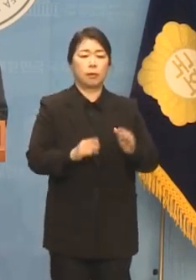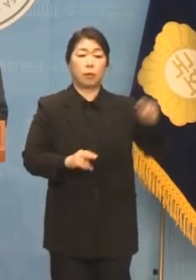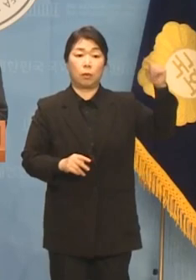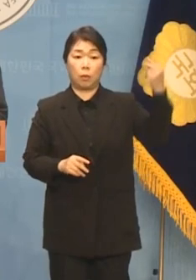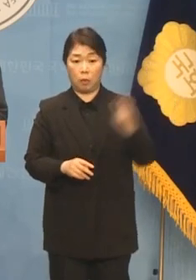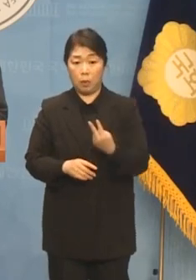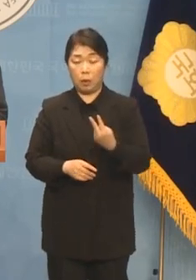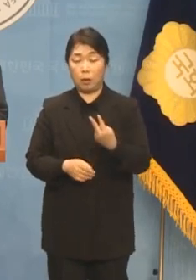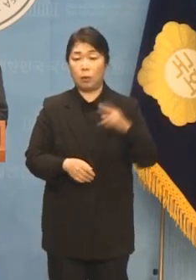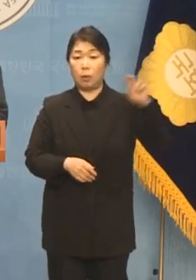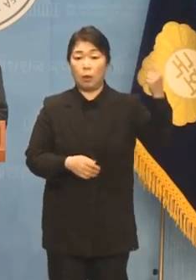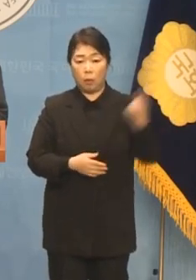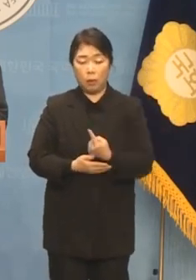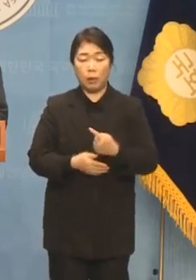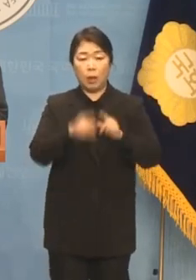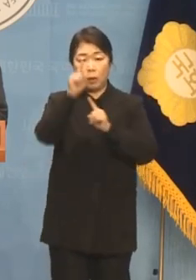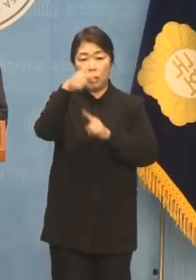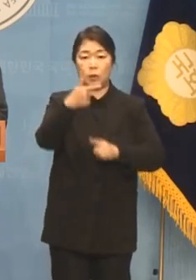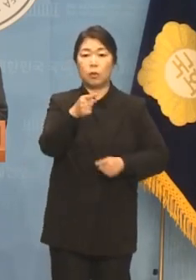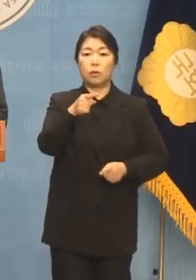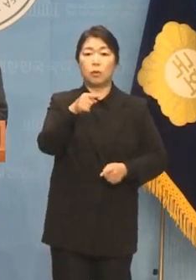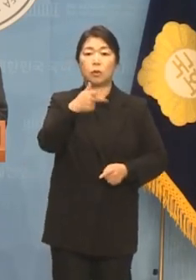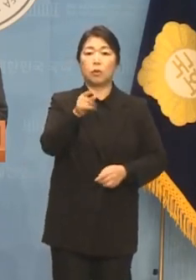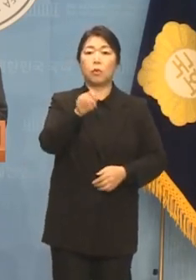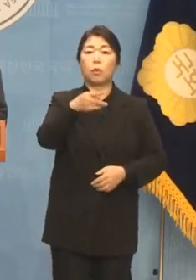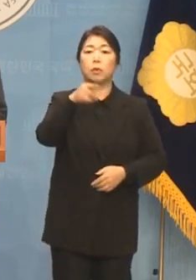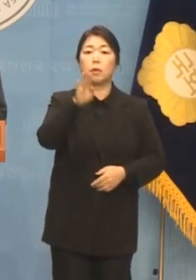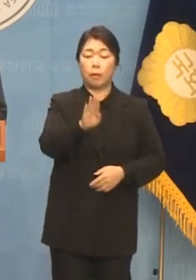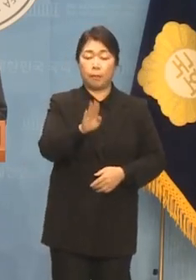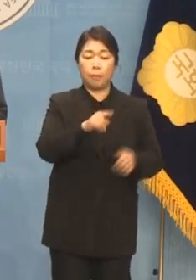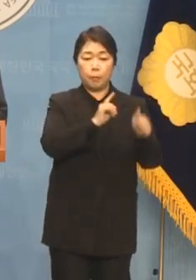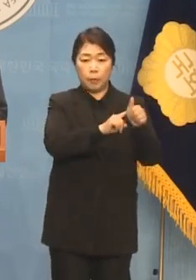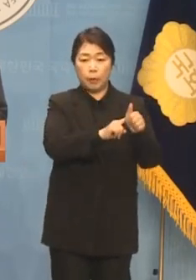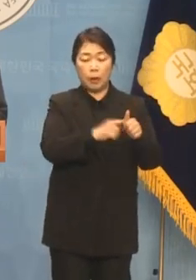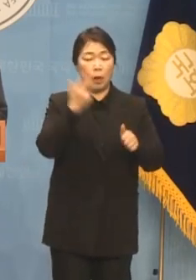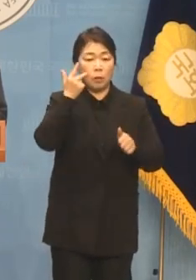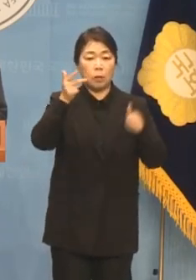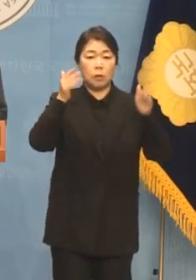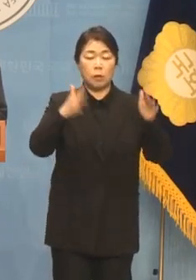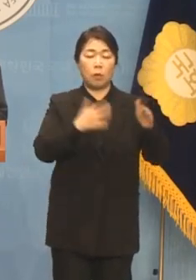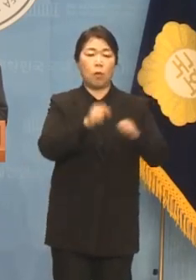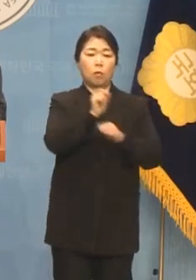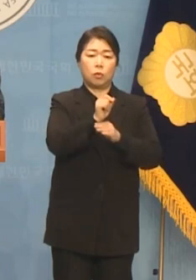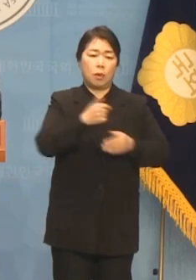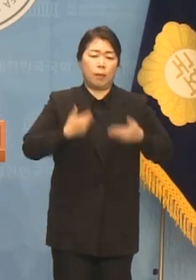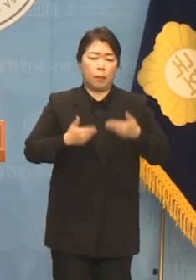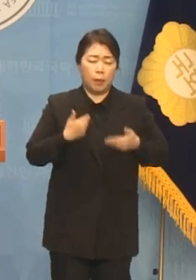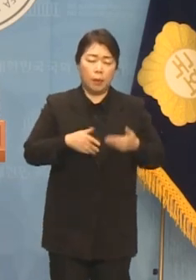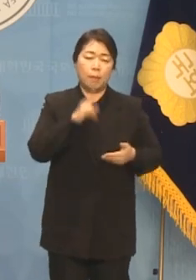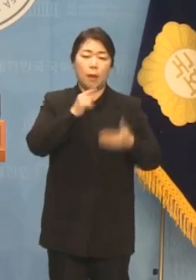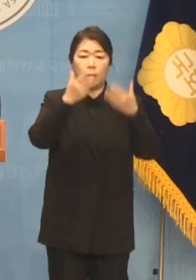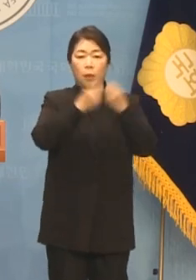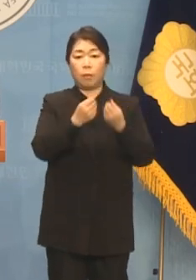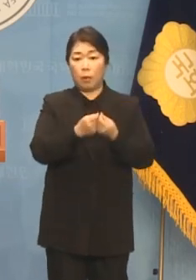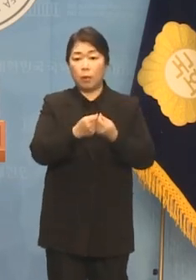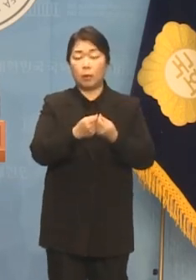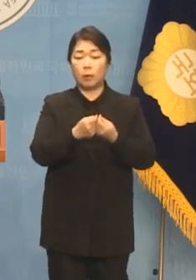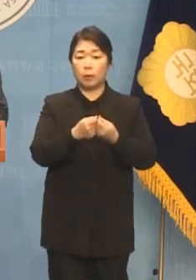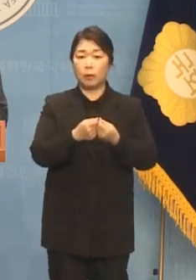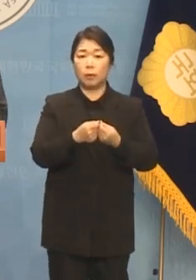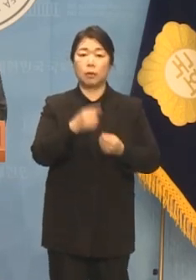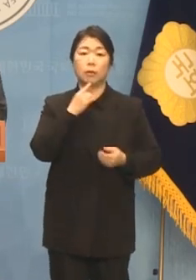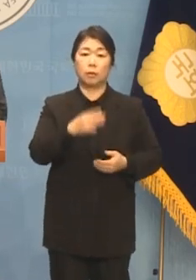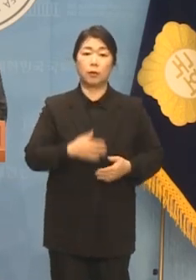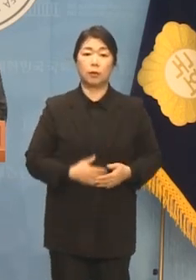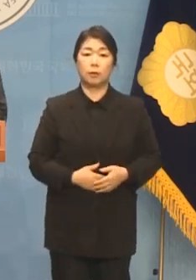지난 21일 들어온 이종섭 호주 대사가 일주일 동안 공무에 바빴다는 변명이 주된